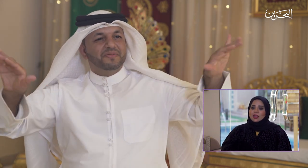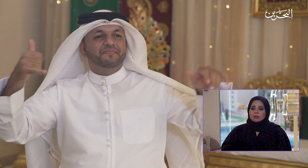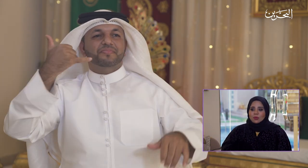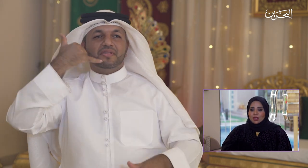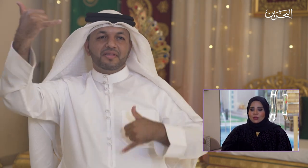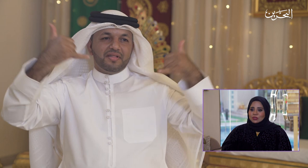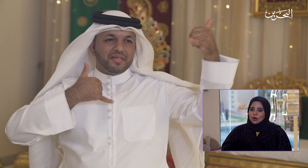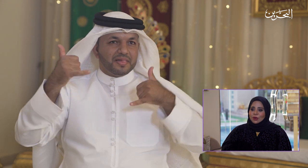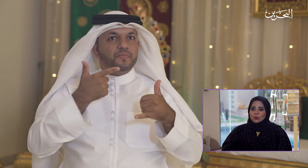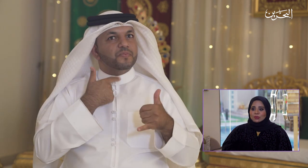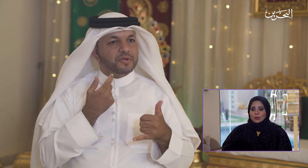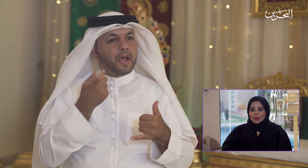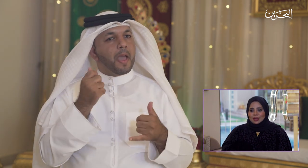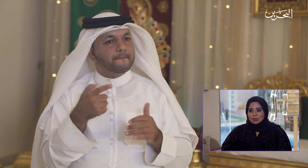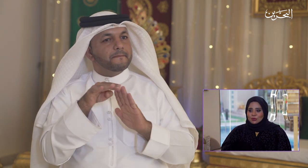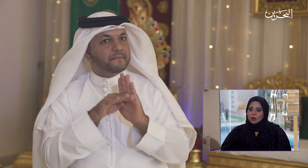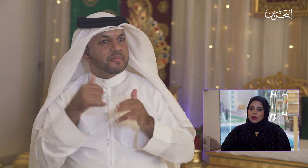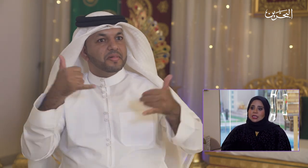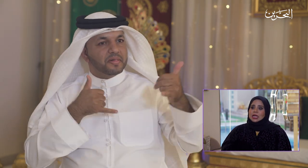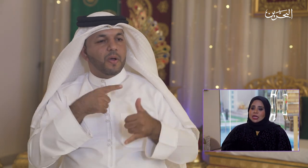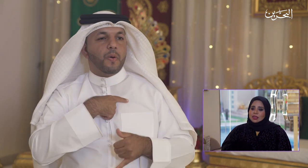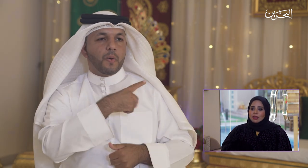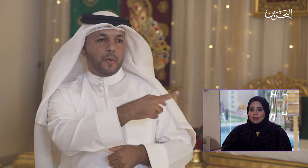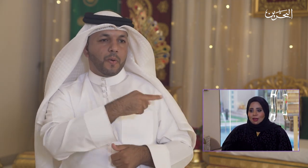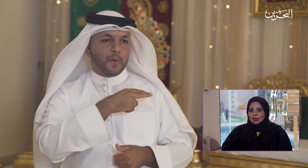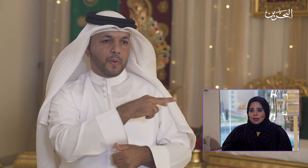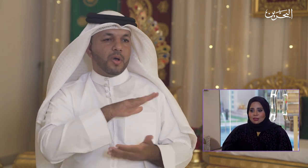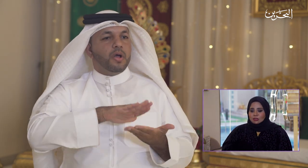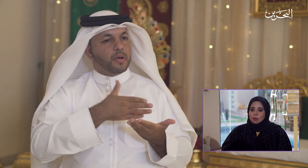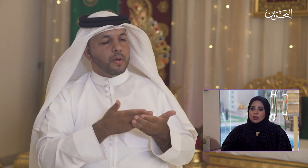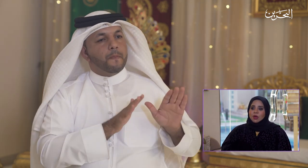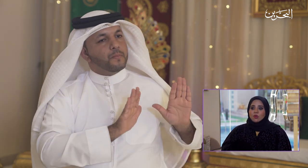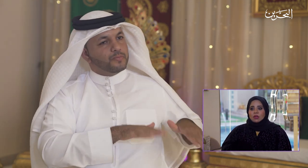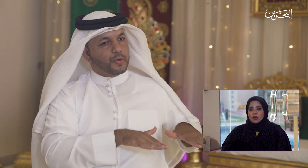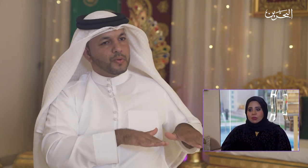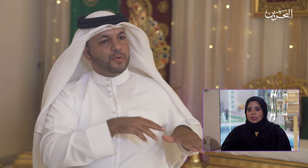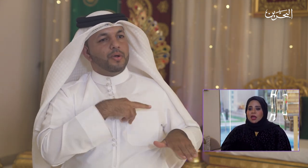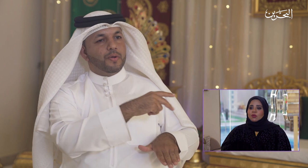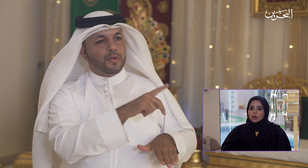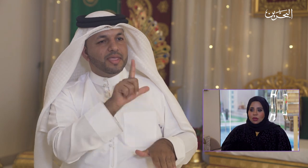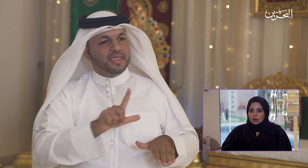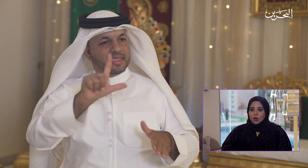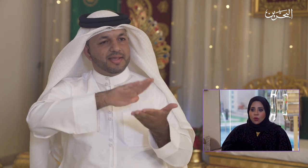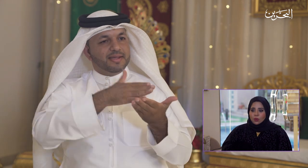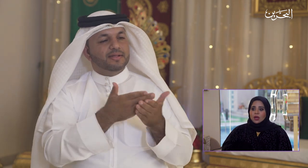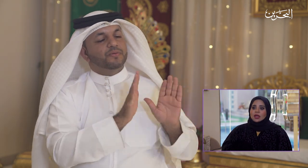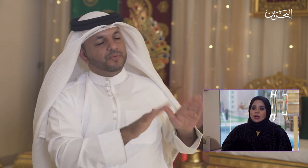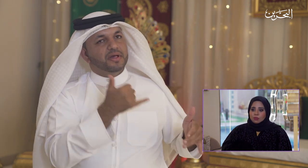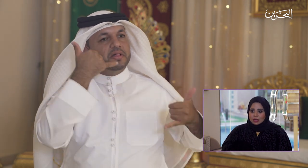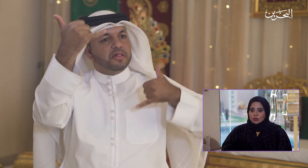فكان مسوي كتالوجات ومسوي منشورات يذكر تصاميمه، والكل قام يسأل يقول عنده أخو مترجم